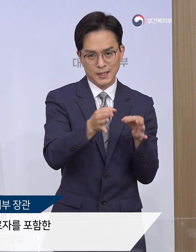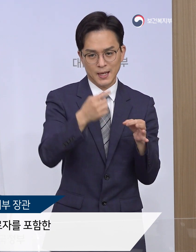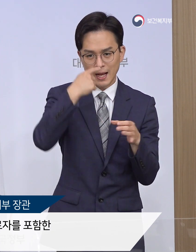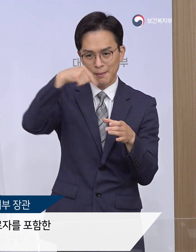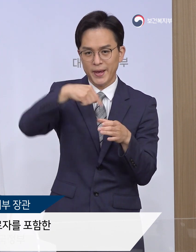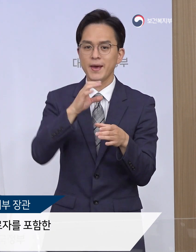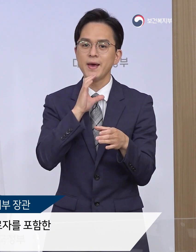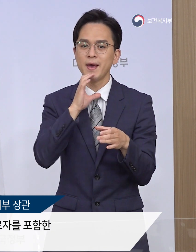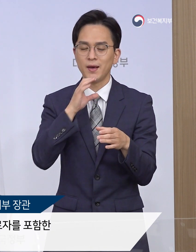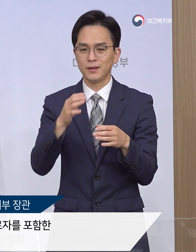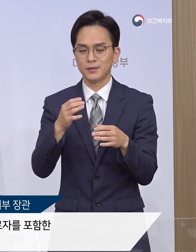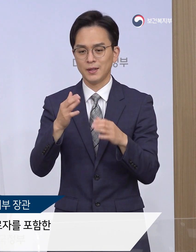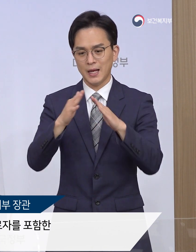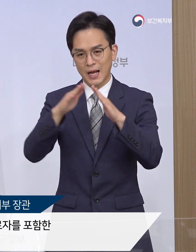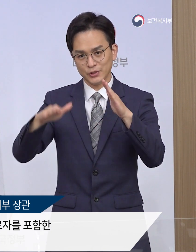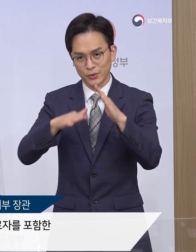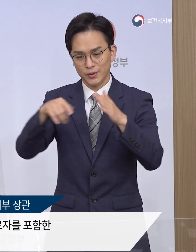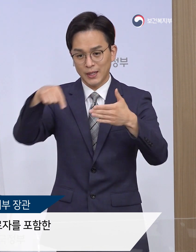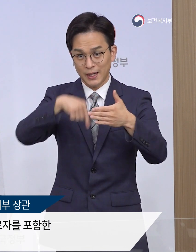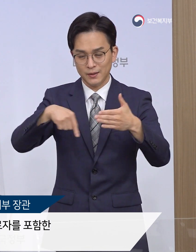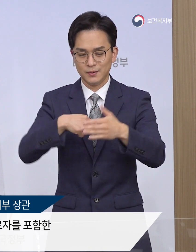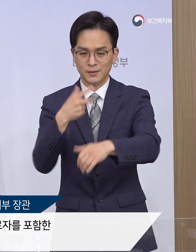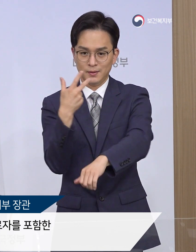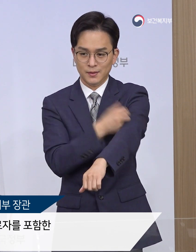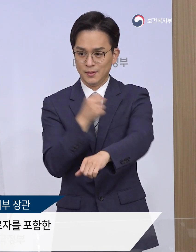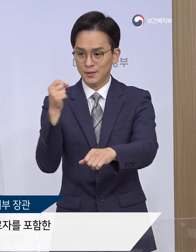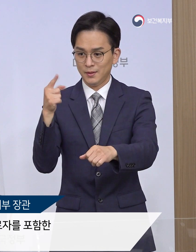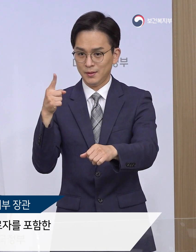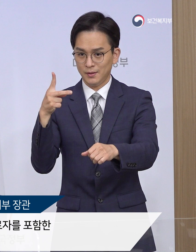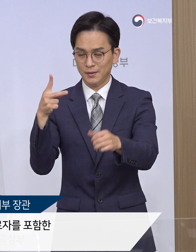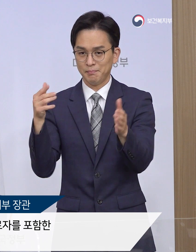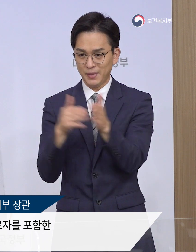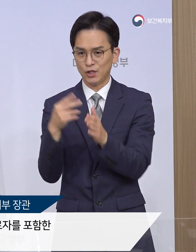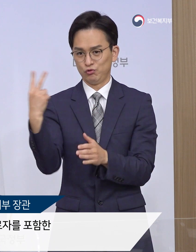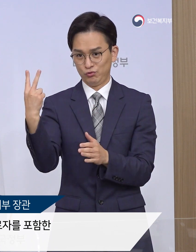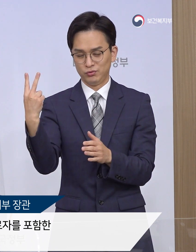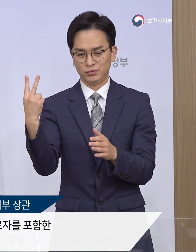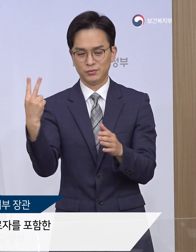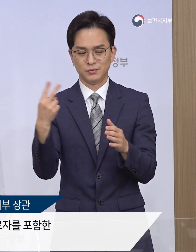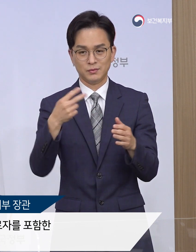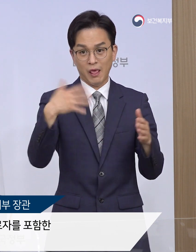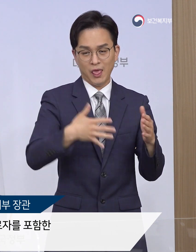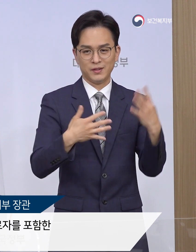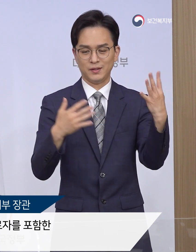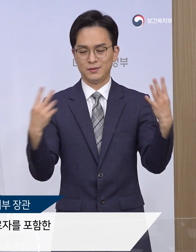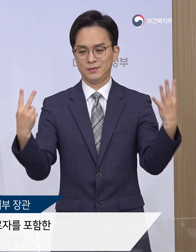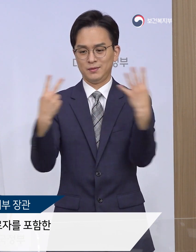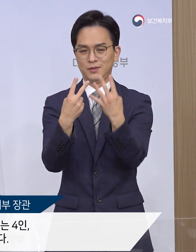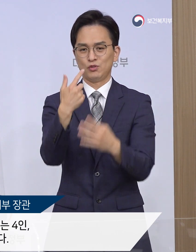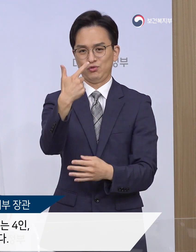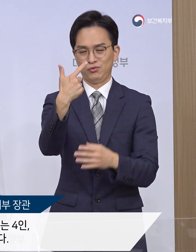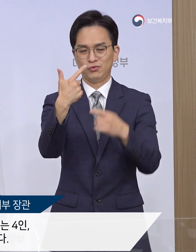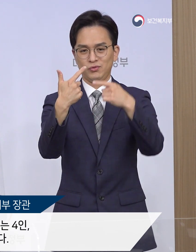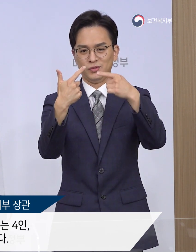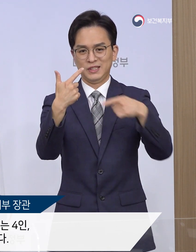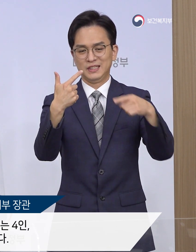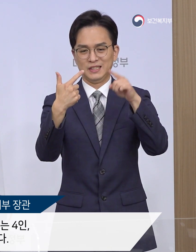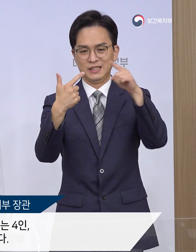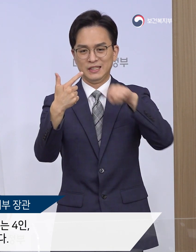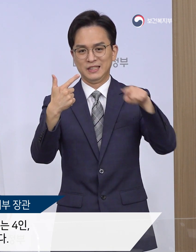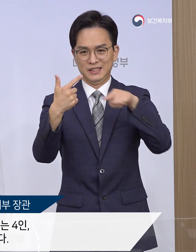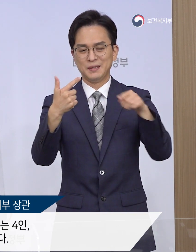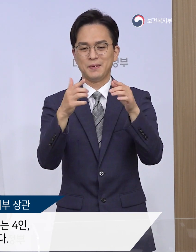카페와 가정에 대해서는 접종 완료자를 포함한 6인까지의 모임을 허용합니다. 접종 완료자가